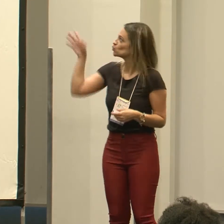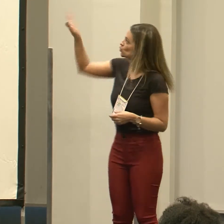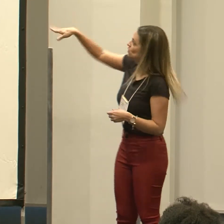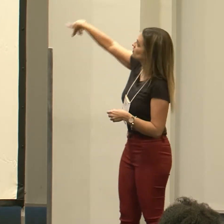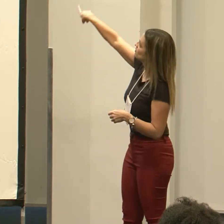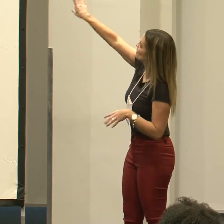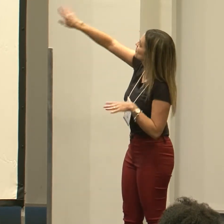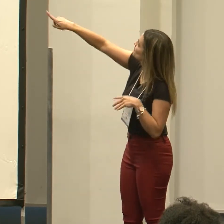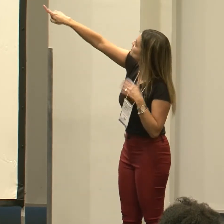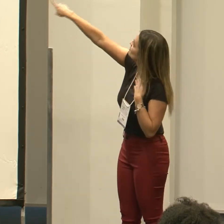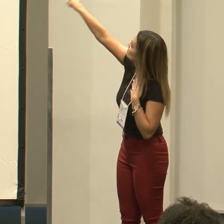Então,